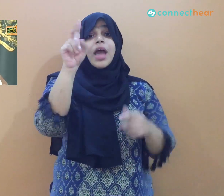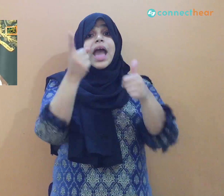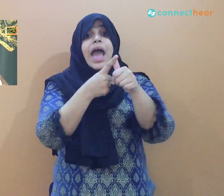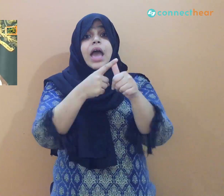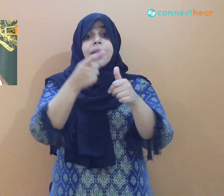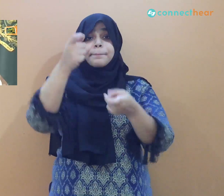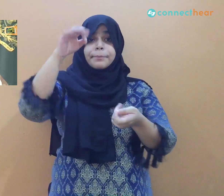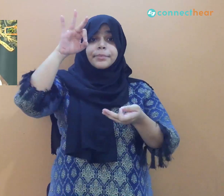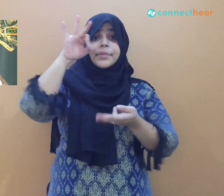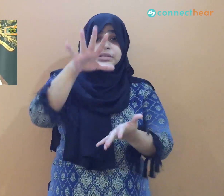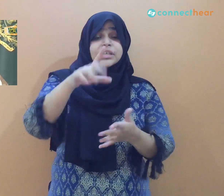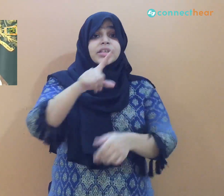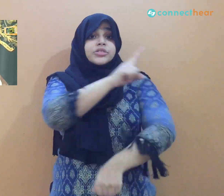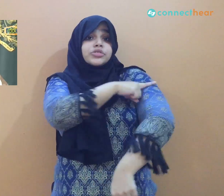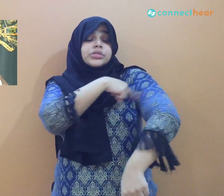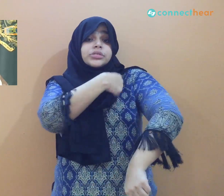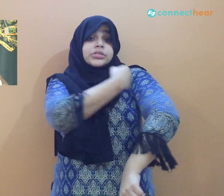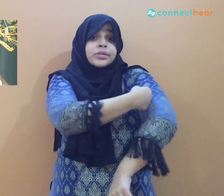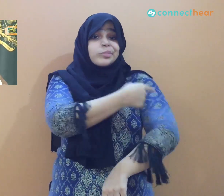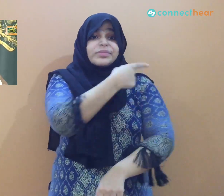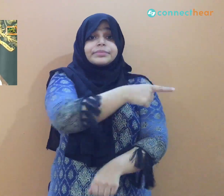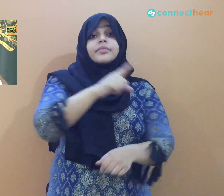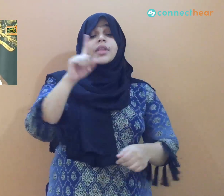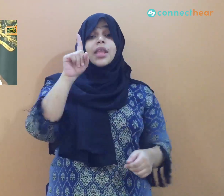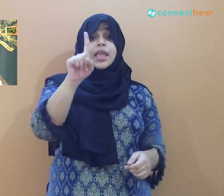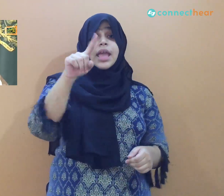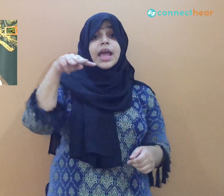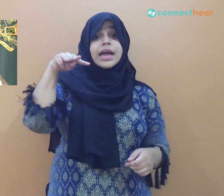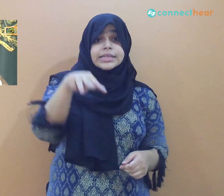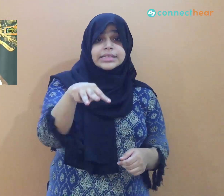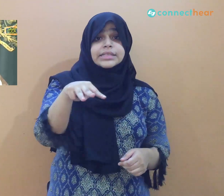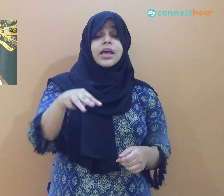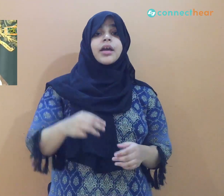ہے. جرمنی نے 1,000